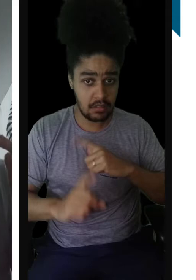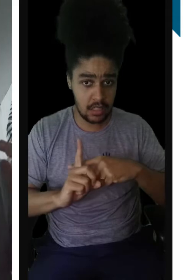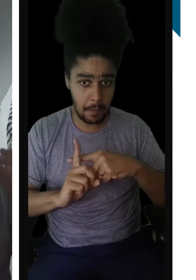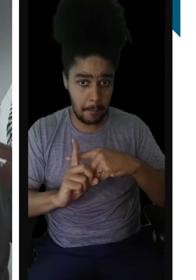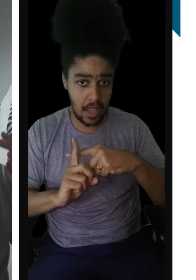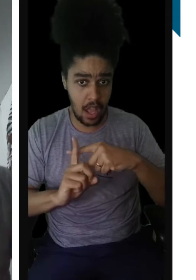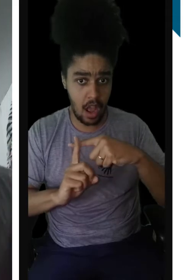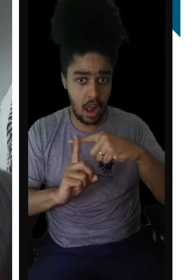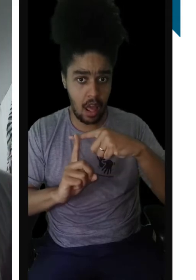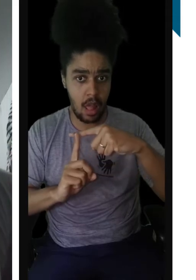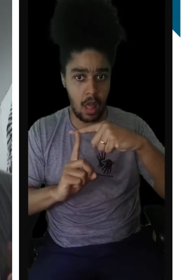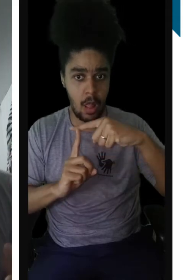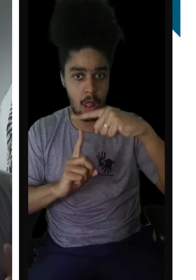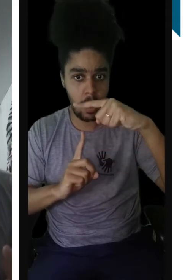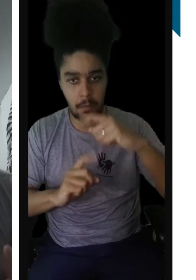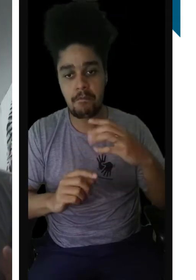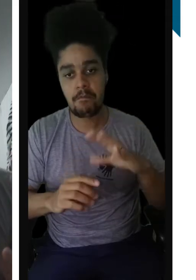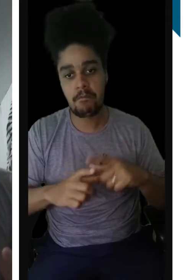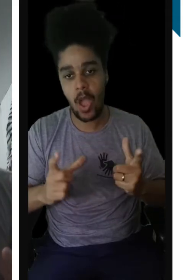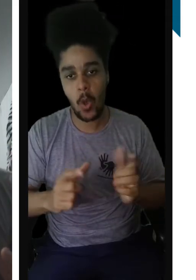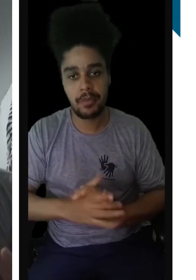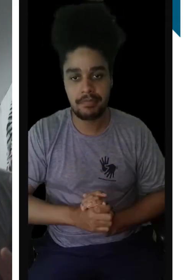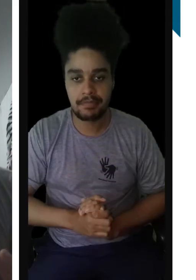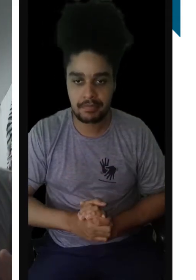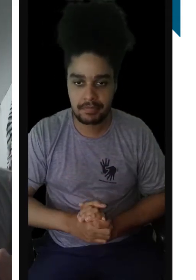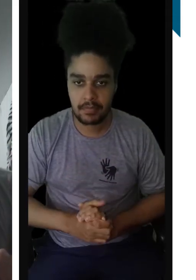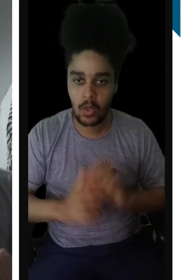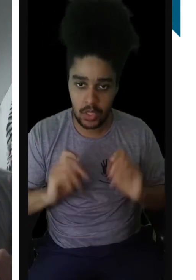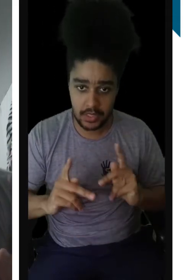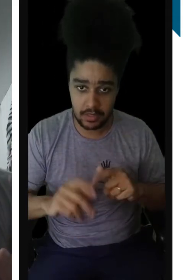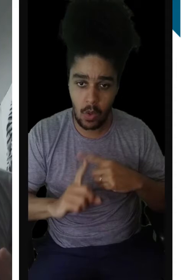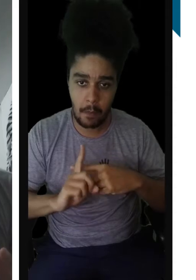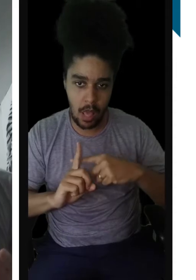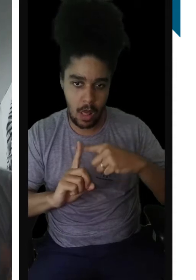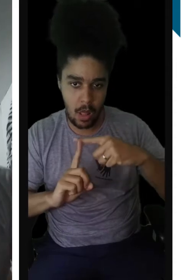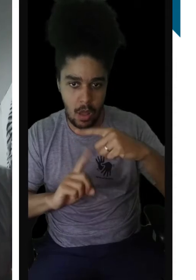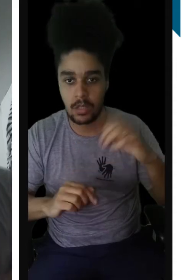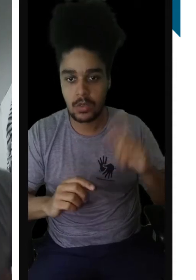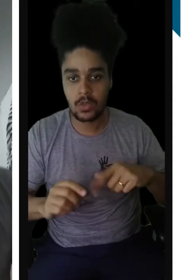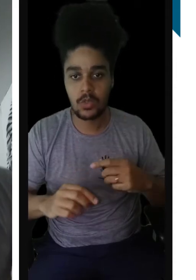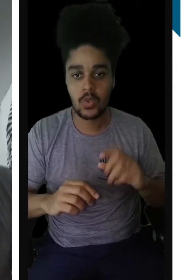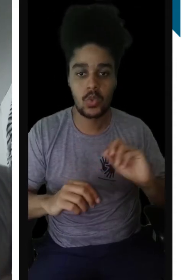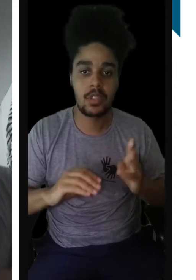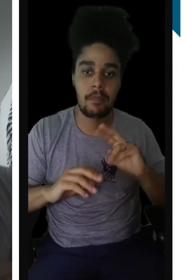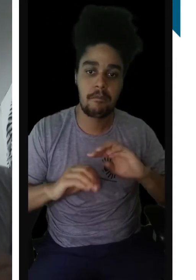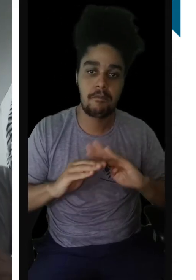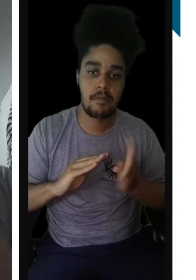uma temperatura maior, ok? Uma temperatura maior que bairros